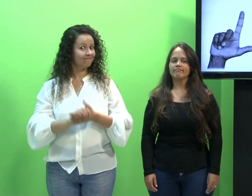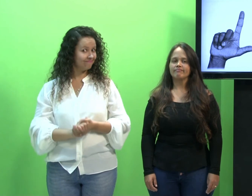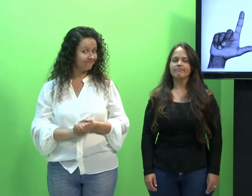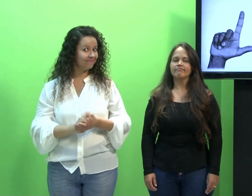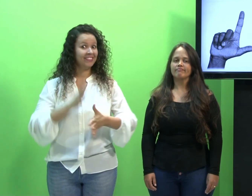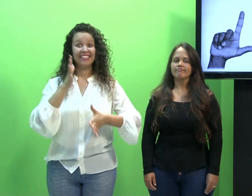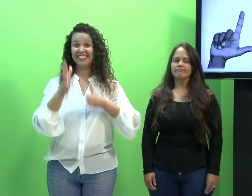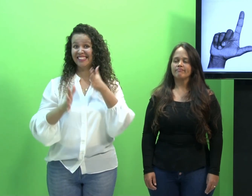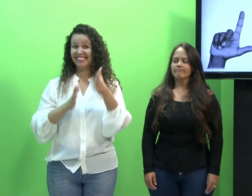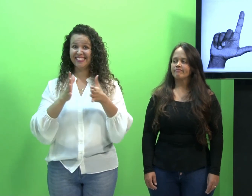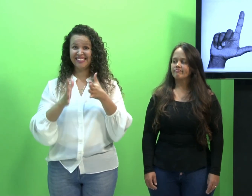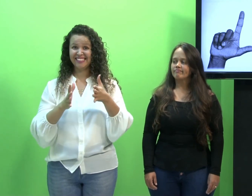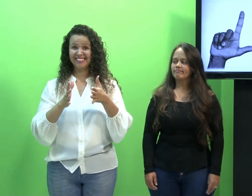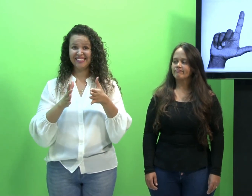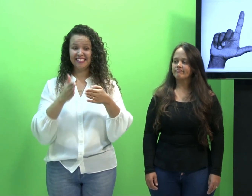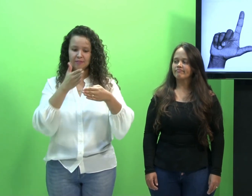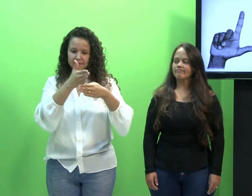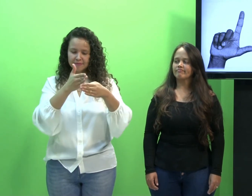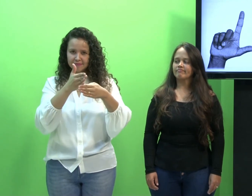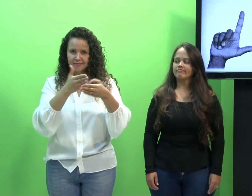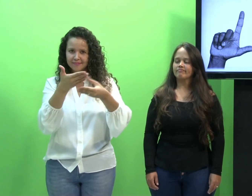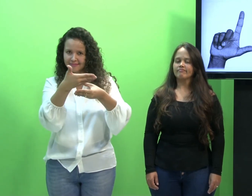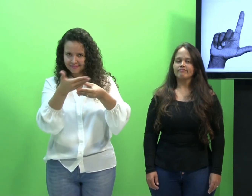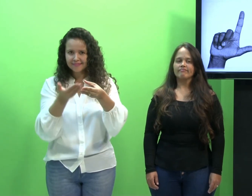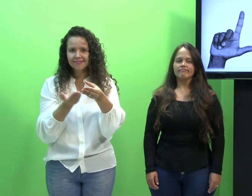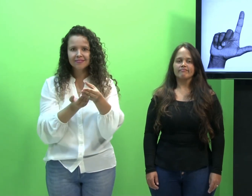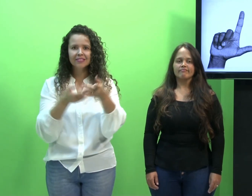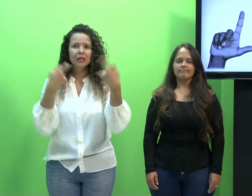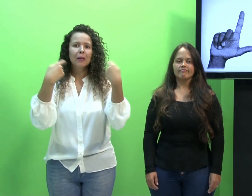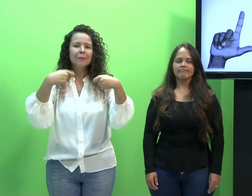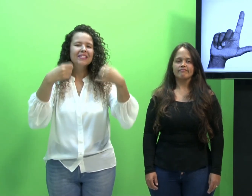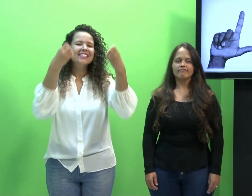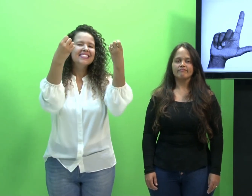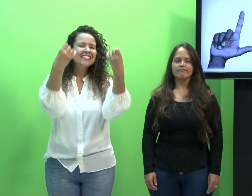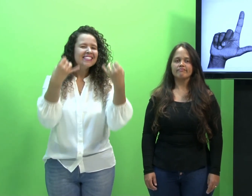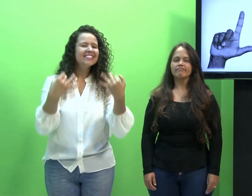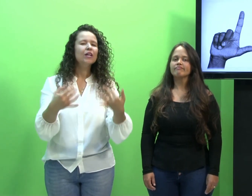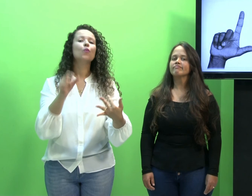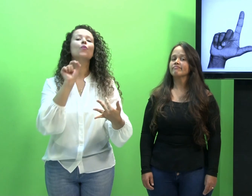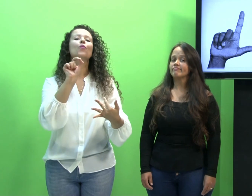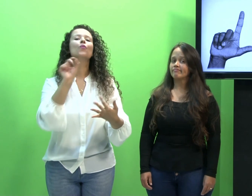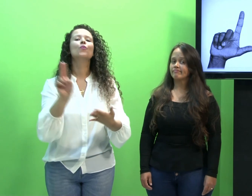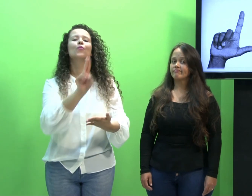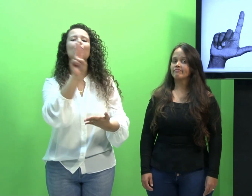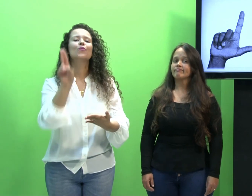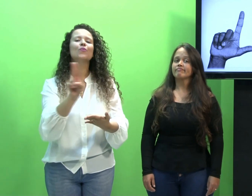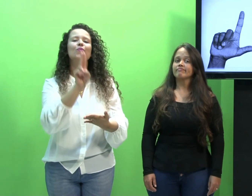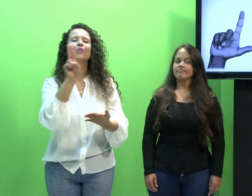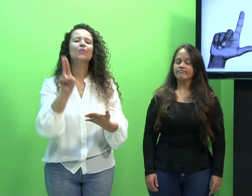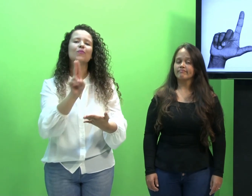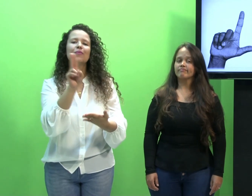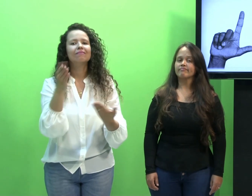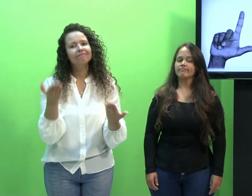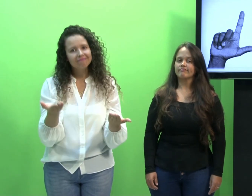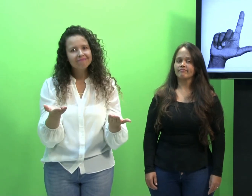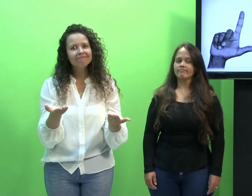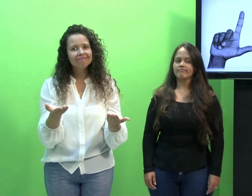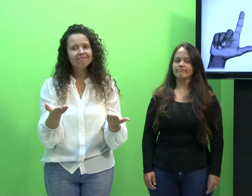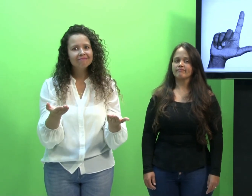Em Libras, o verbo cortar necessita que se explicite o instrumento que foi usado na ação, a